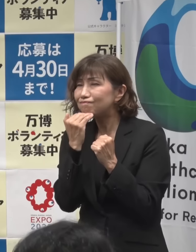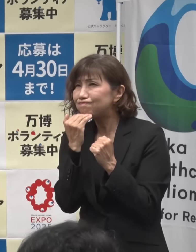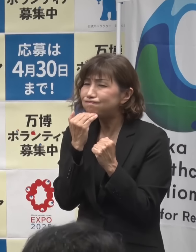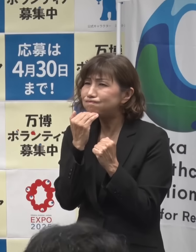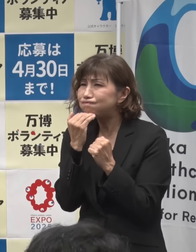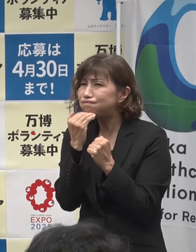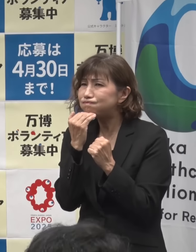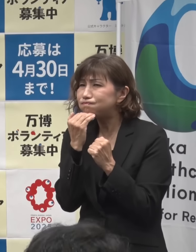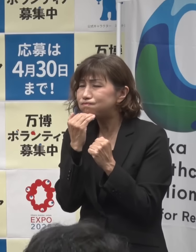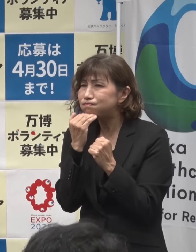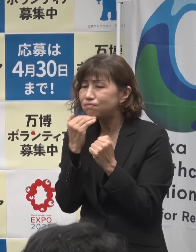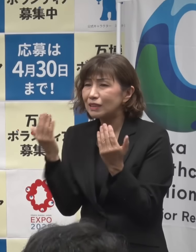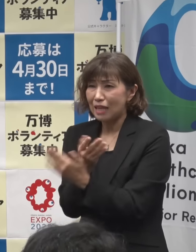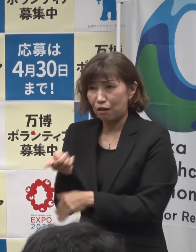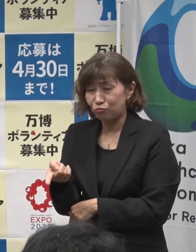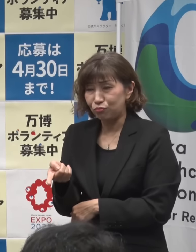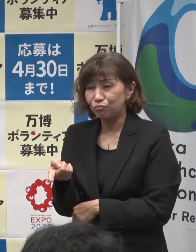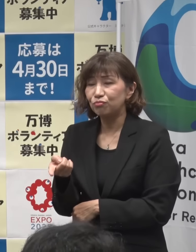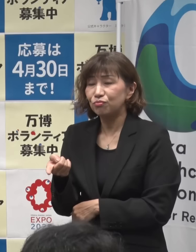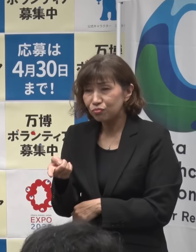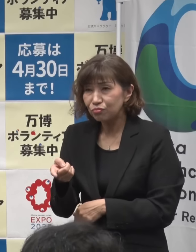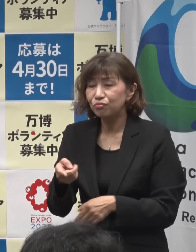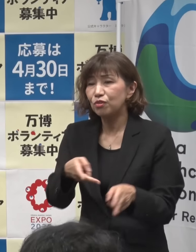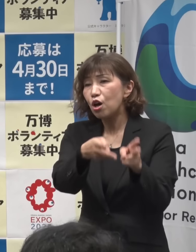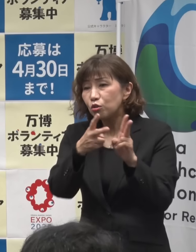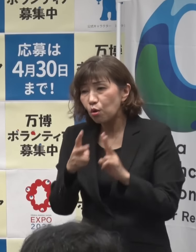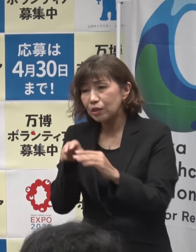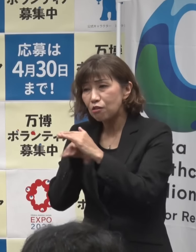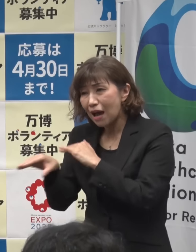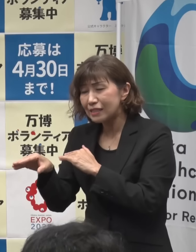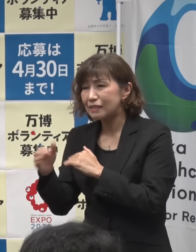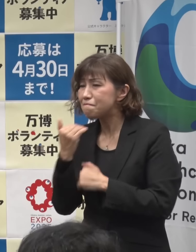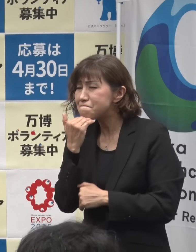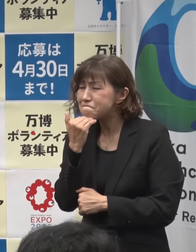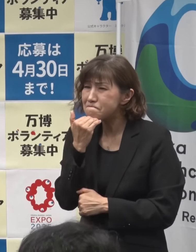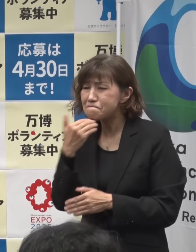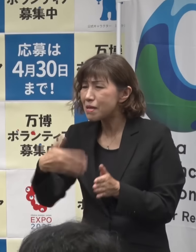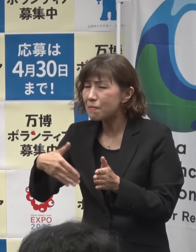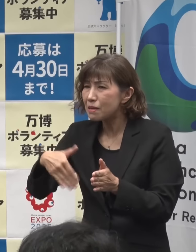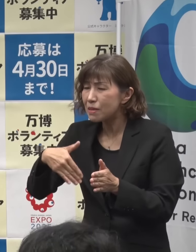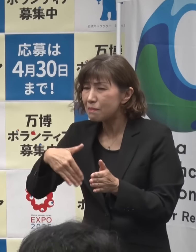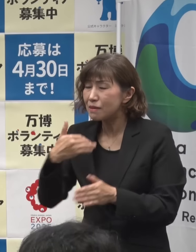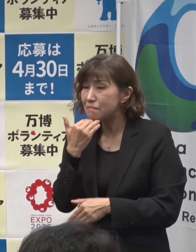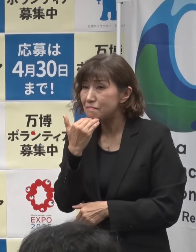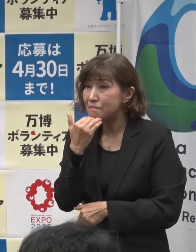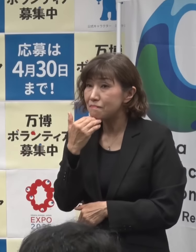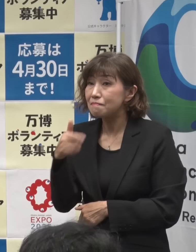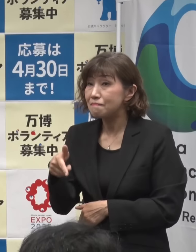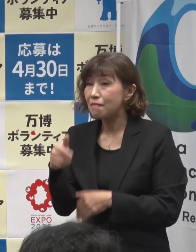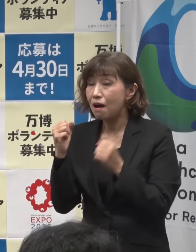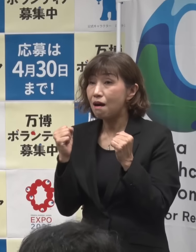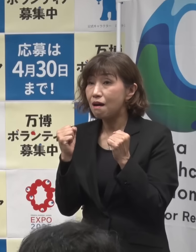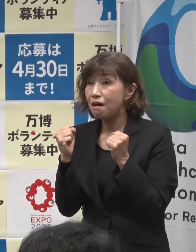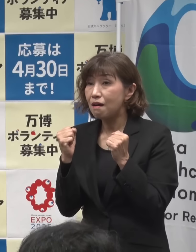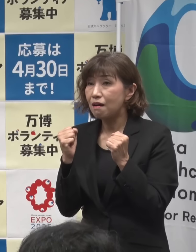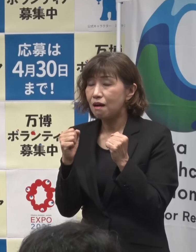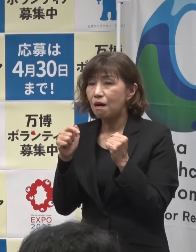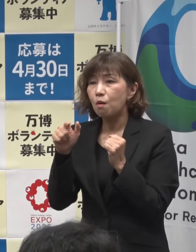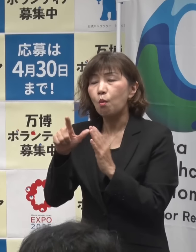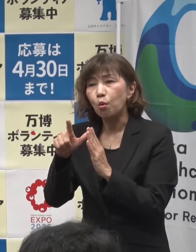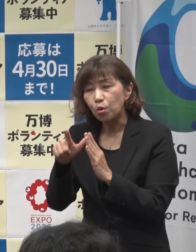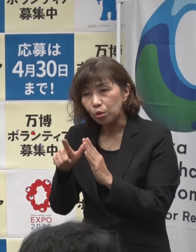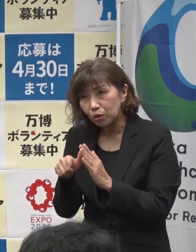。で橋もトンネルも確認のためまだ動けないというあの状態になると思いますから、その状態の